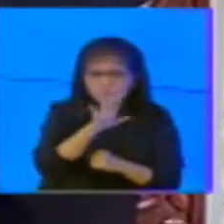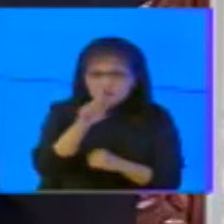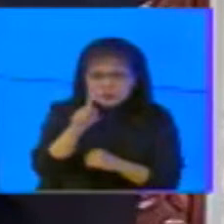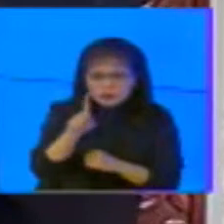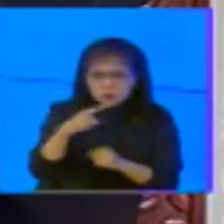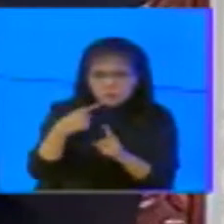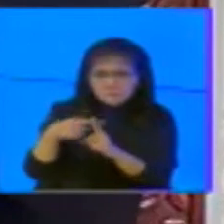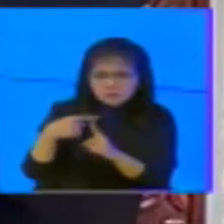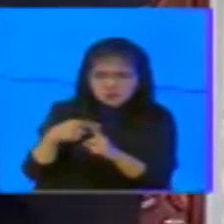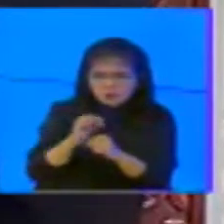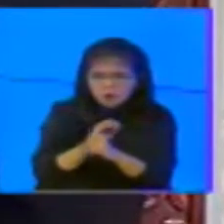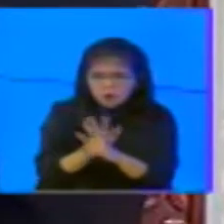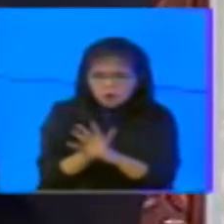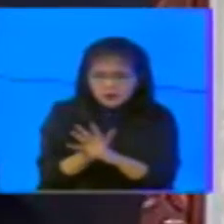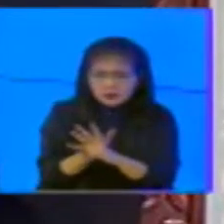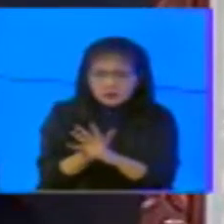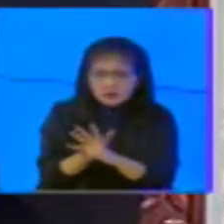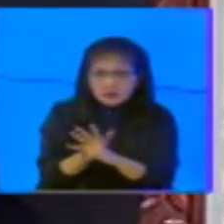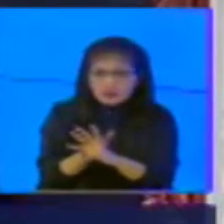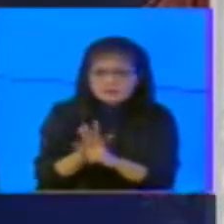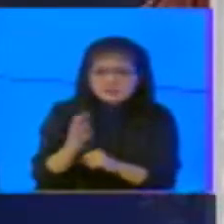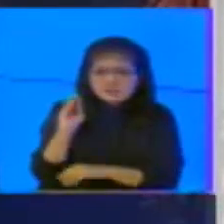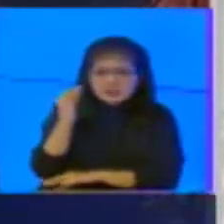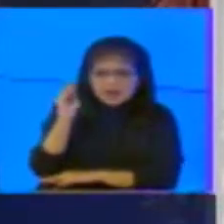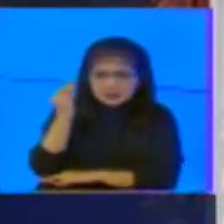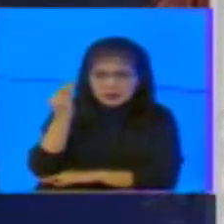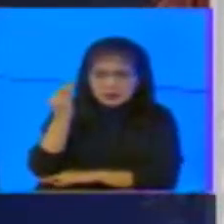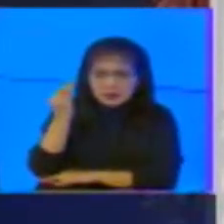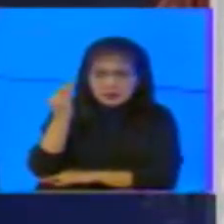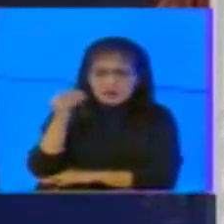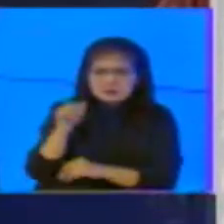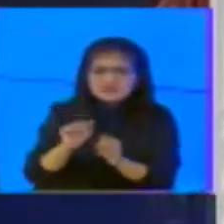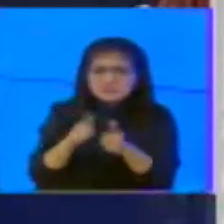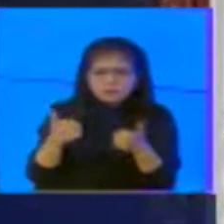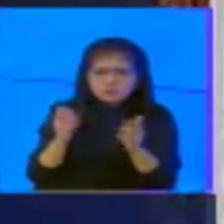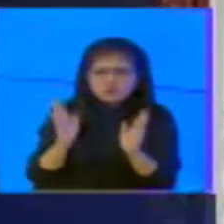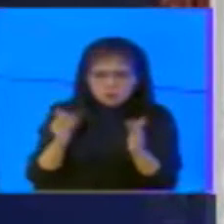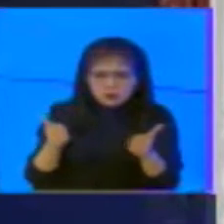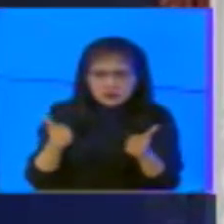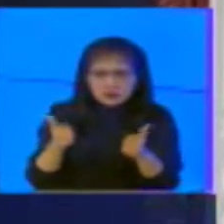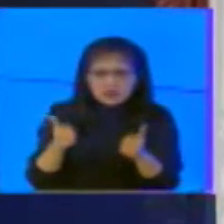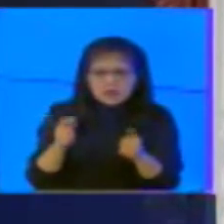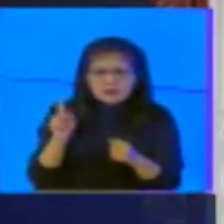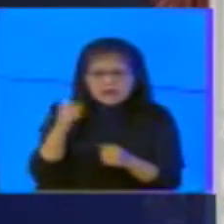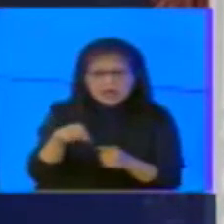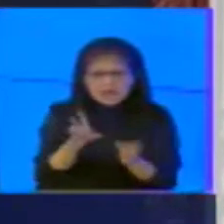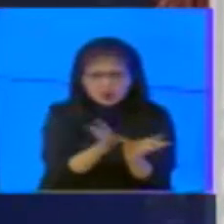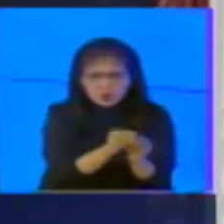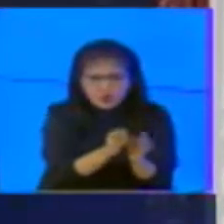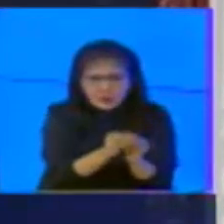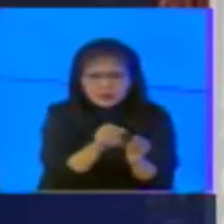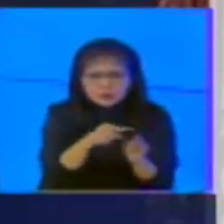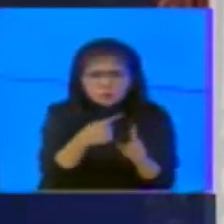positif COVID-19 di DKI Jakarta yang dinyatakan telah sembuh dari total kasus positif